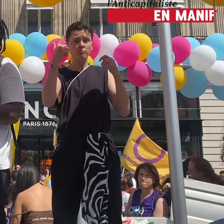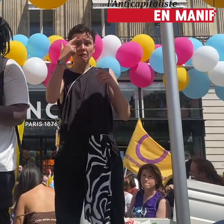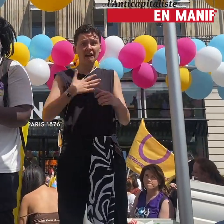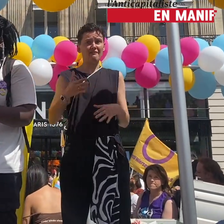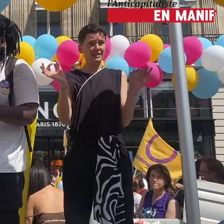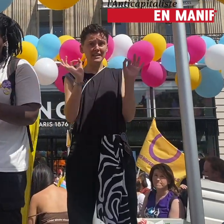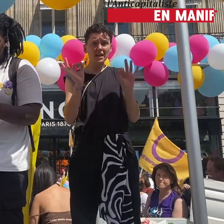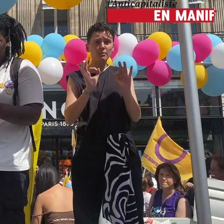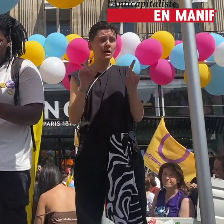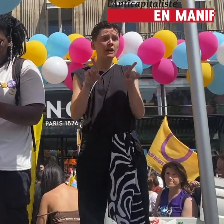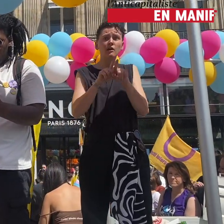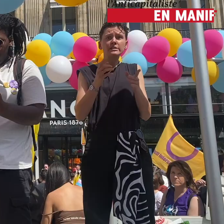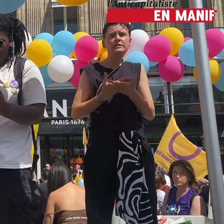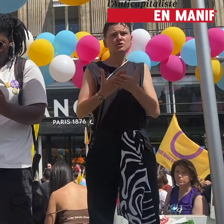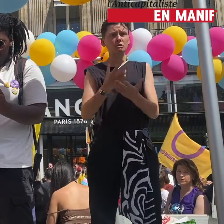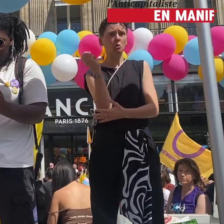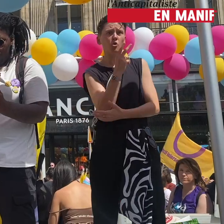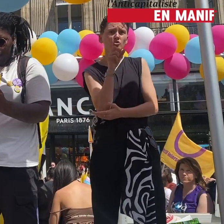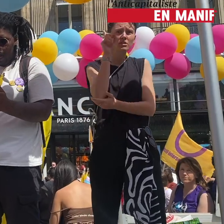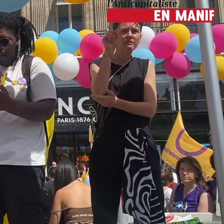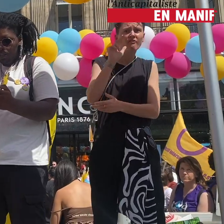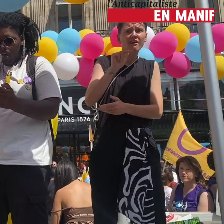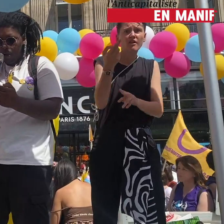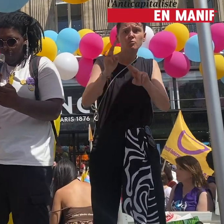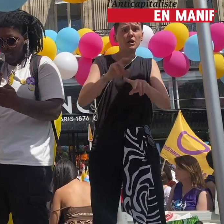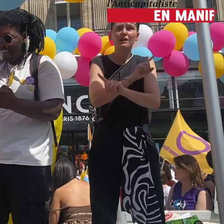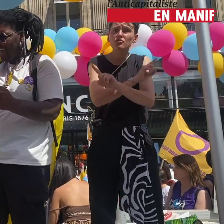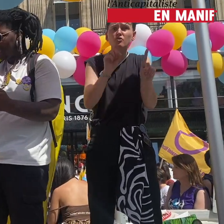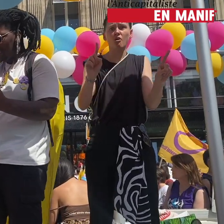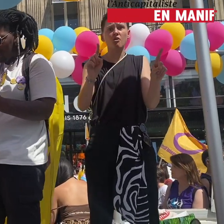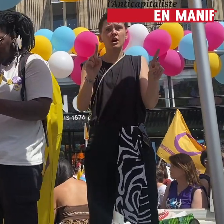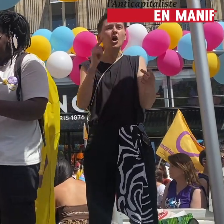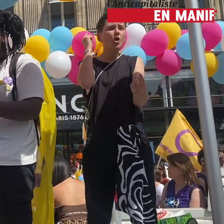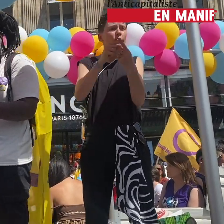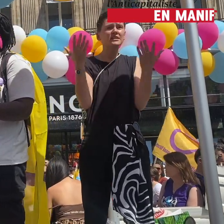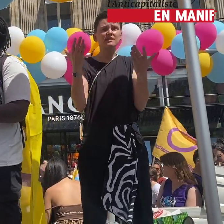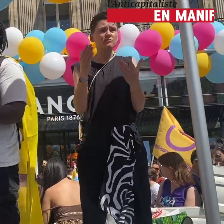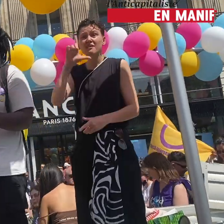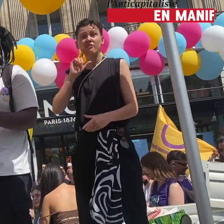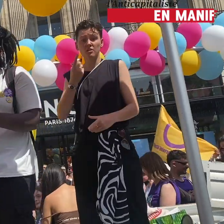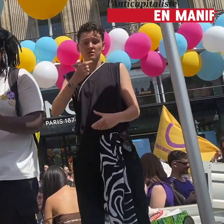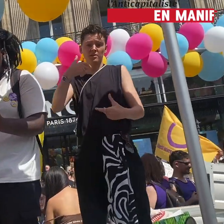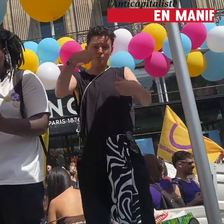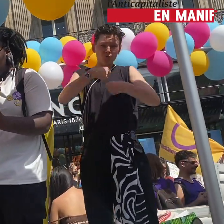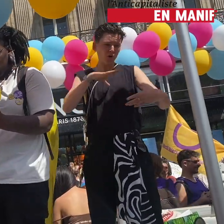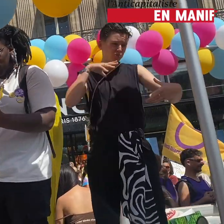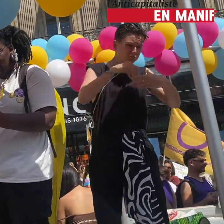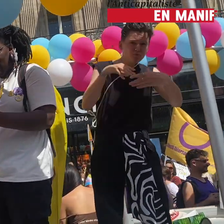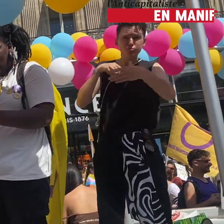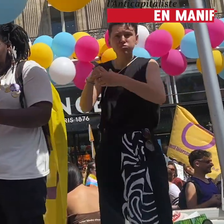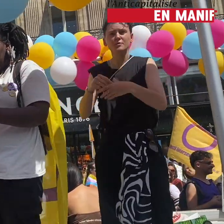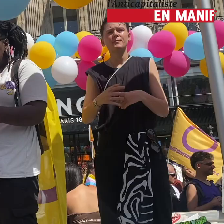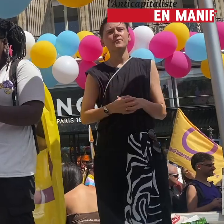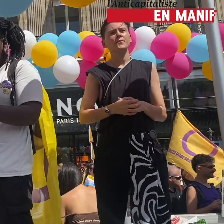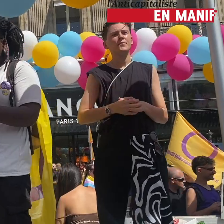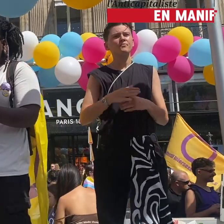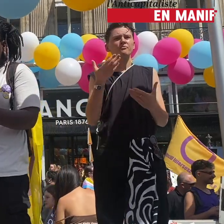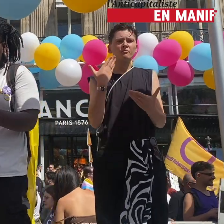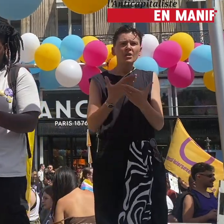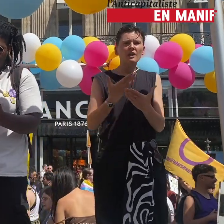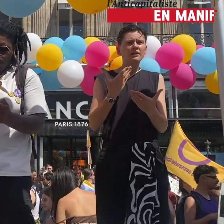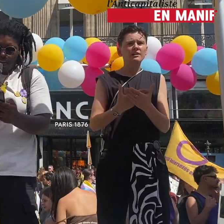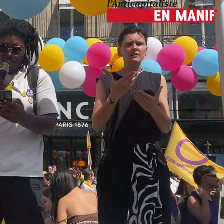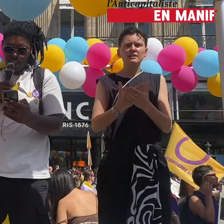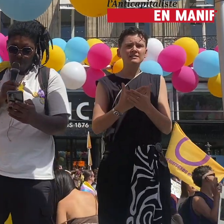urgence vitale, dans le seul but de nous faire correspondre à une norme binaire et arbitraire. Ces pratiques sont condamnées à plusieurs reprises